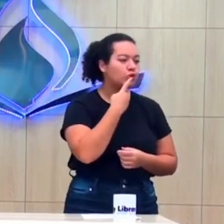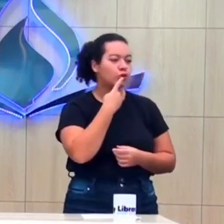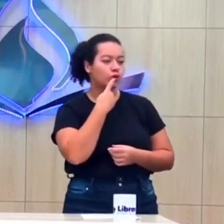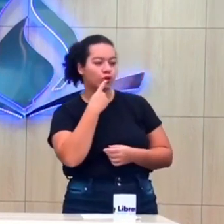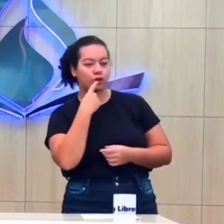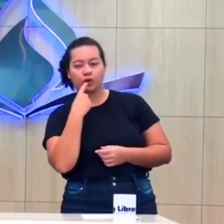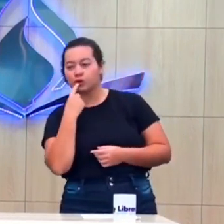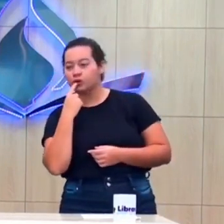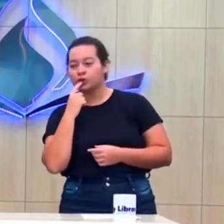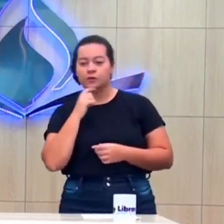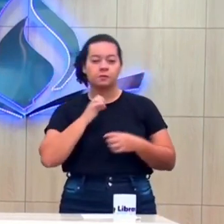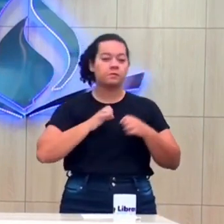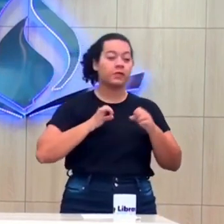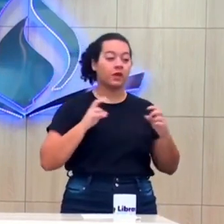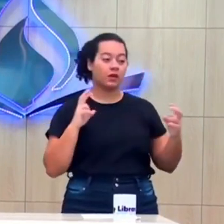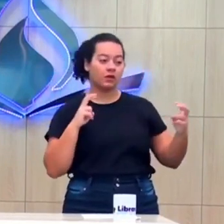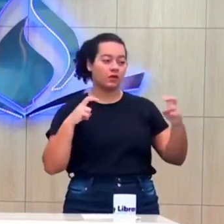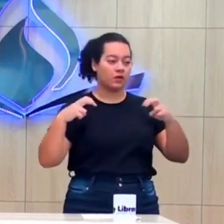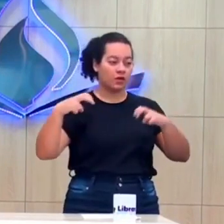reunir,